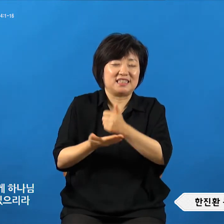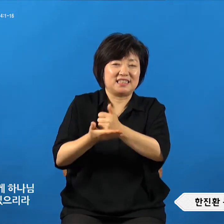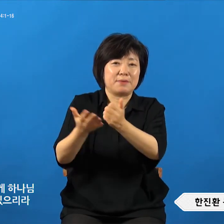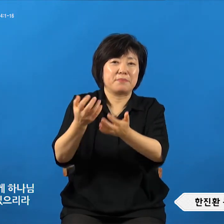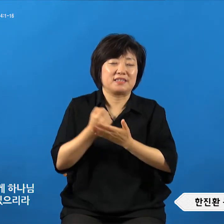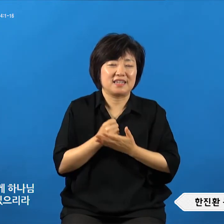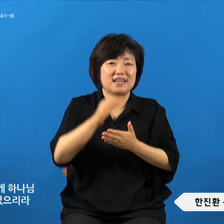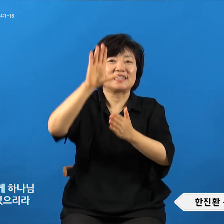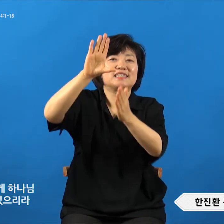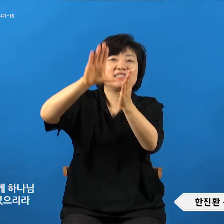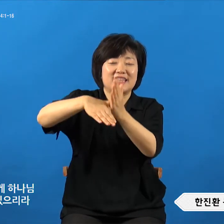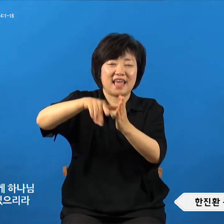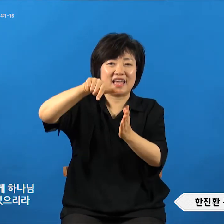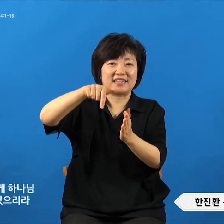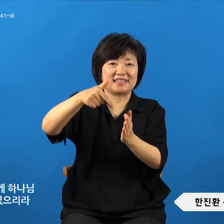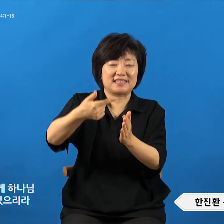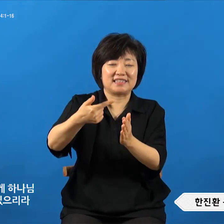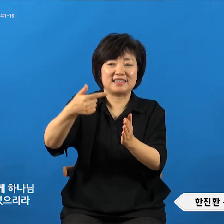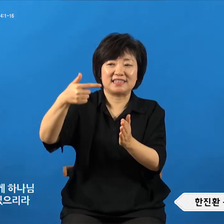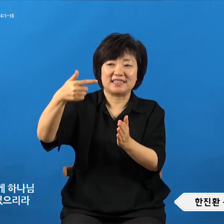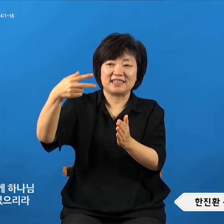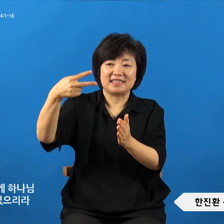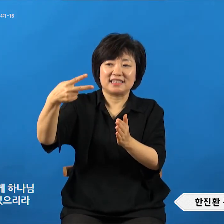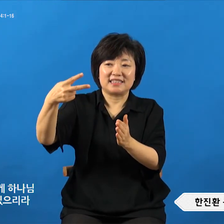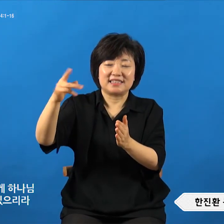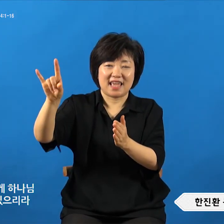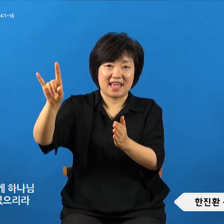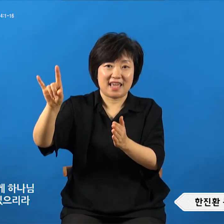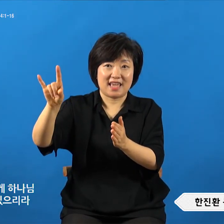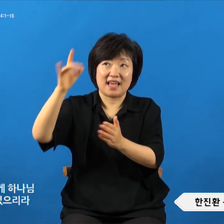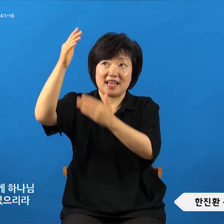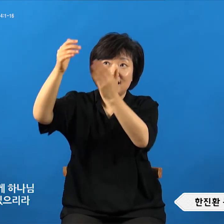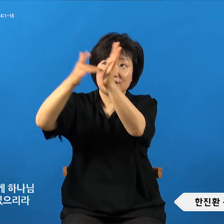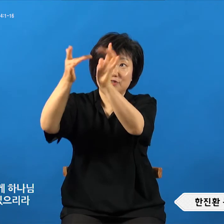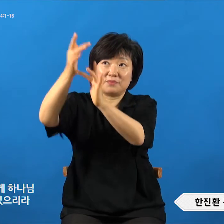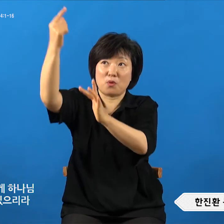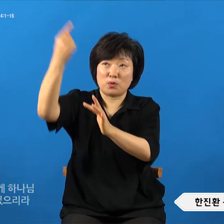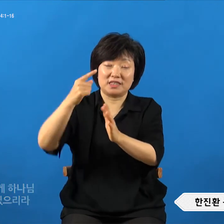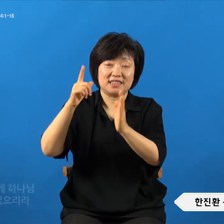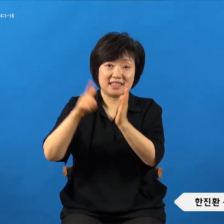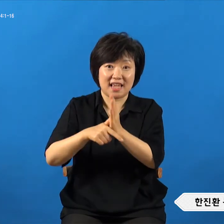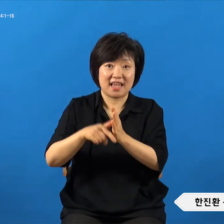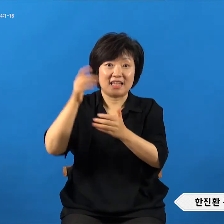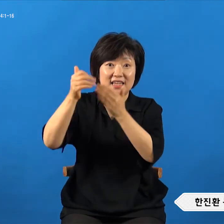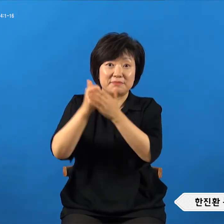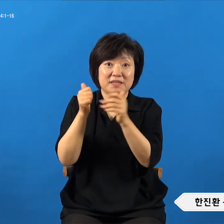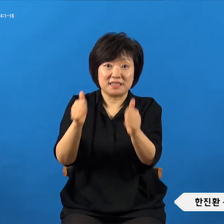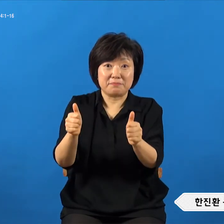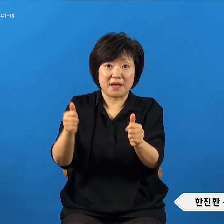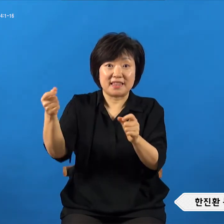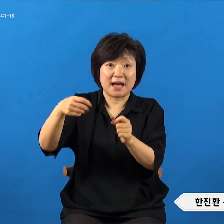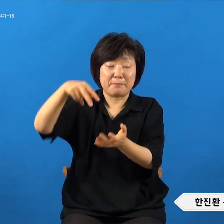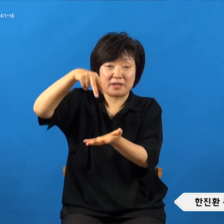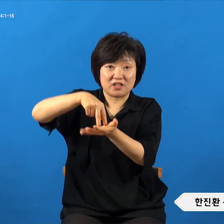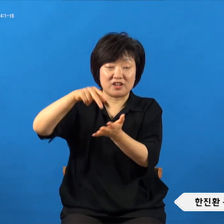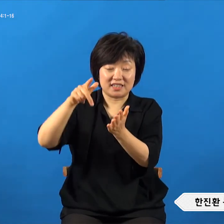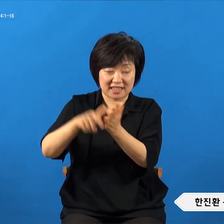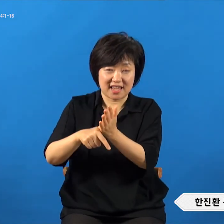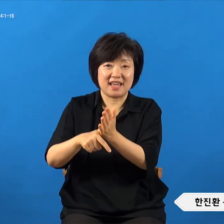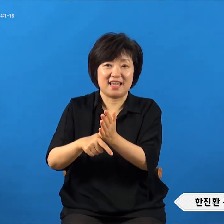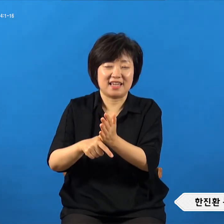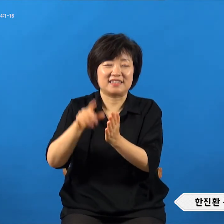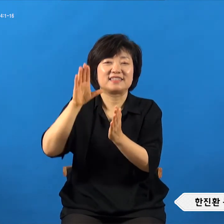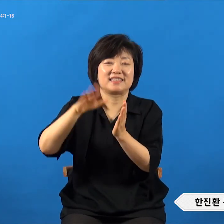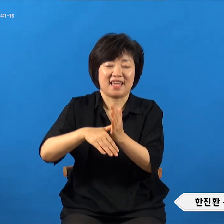여기 그때라는 것은 주님께서 재림하시는 때를 가리킵니다. 우리가 하나님의 심판대 앞에 서는 그때를